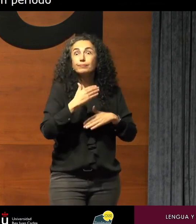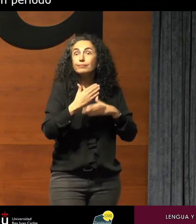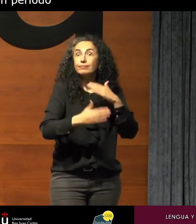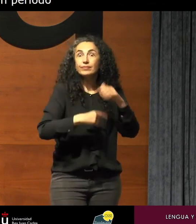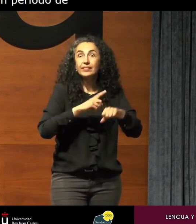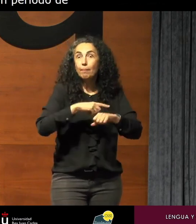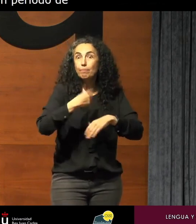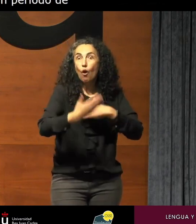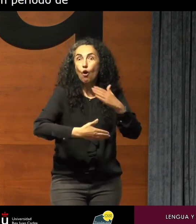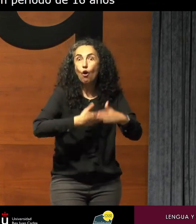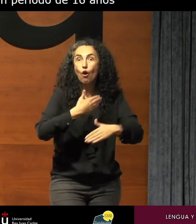años.